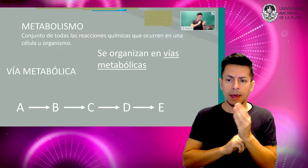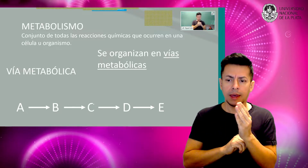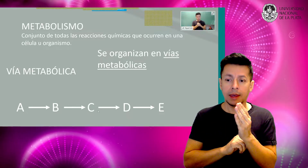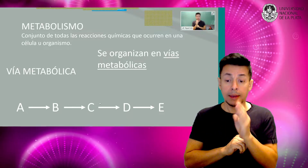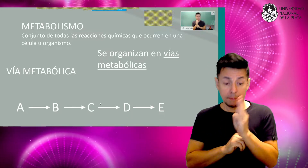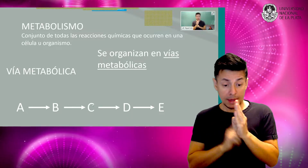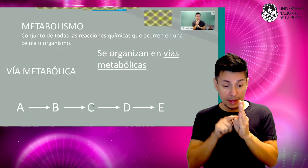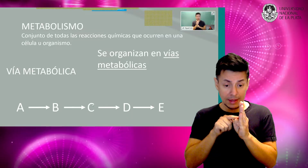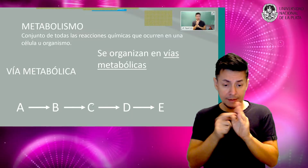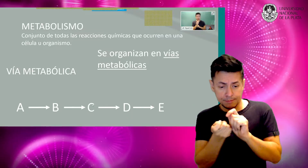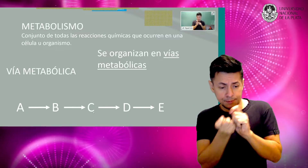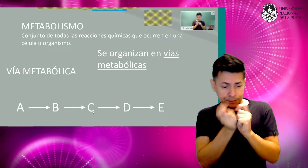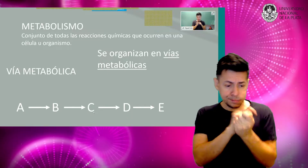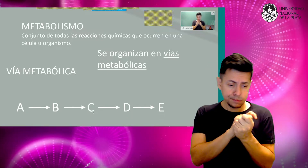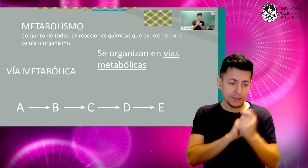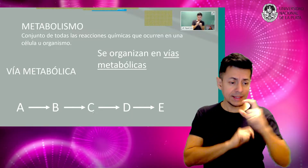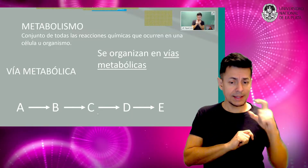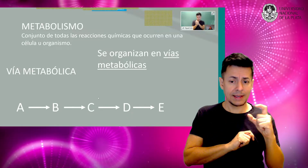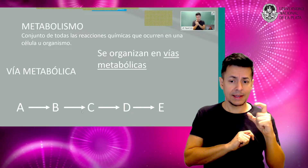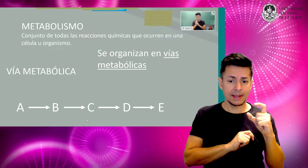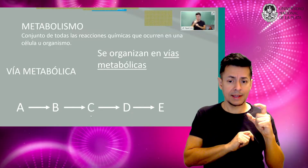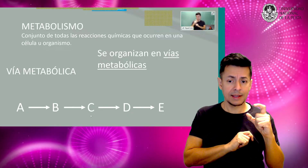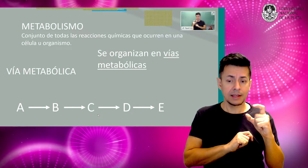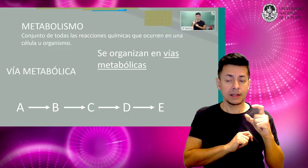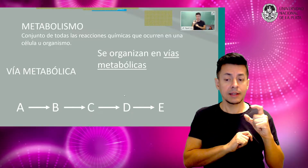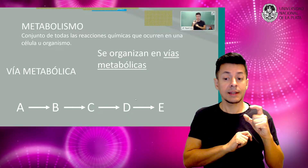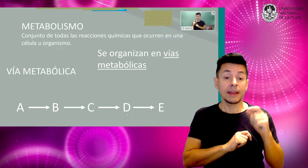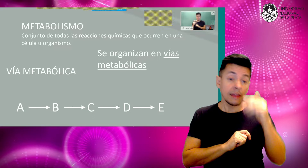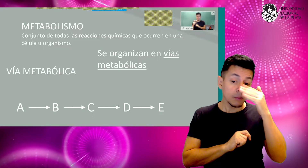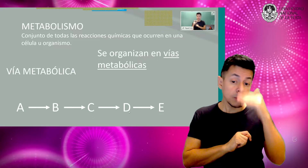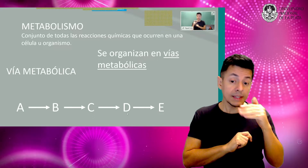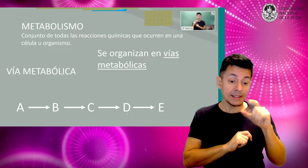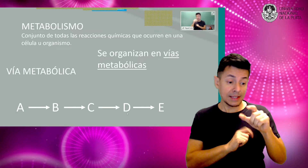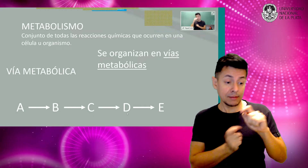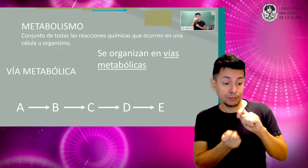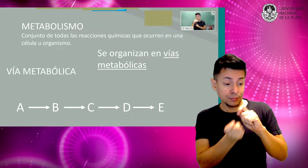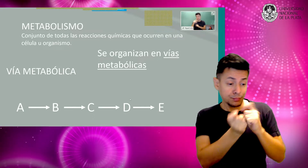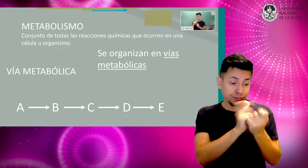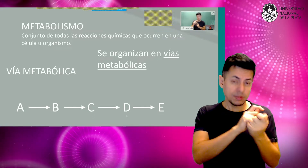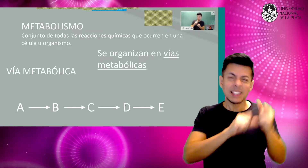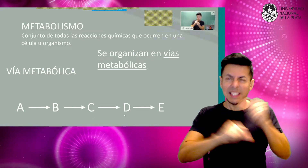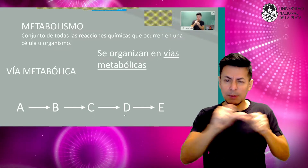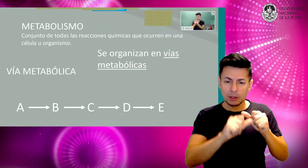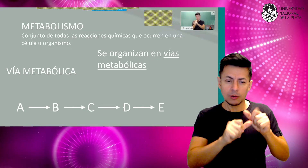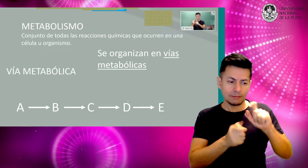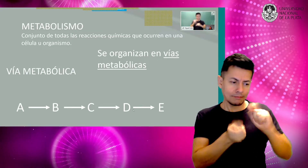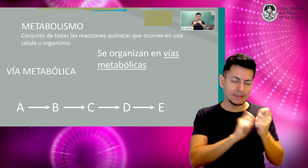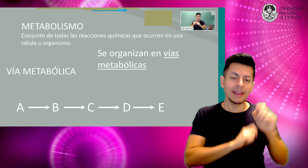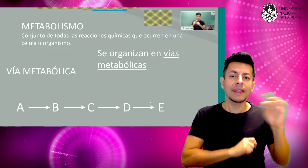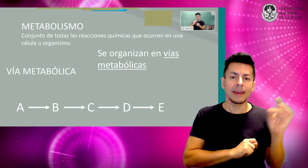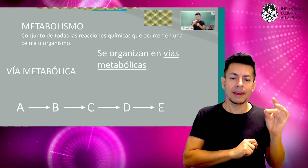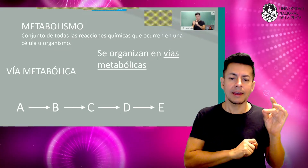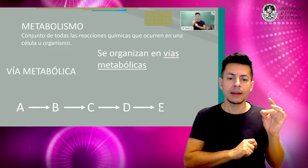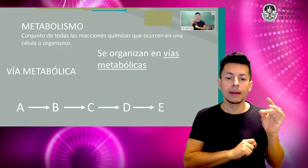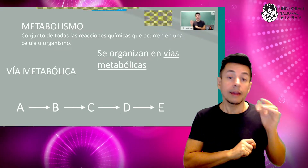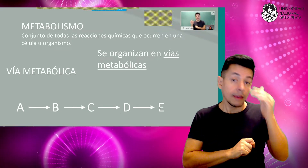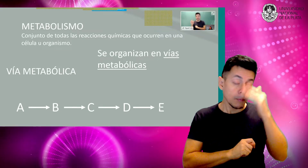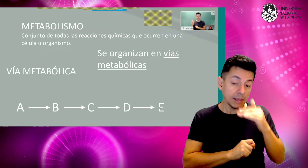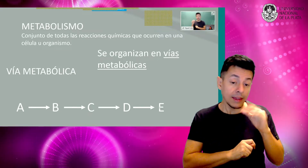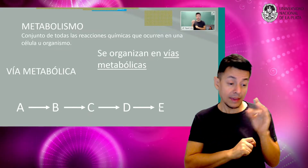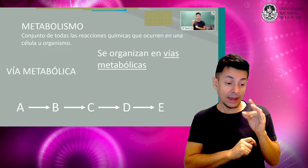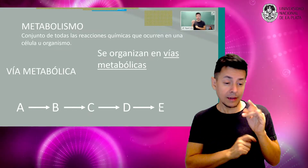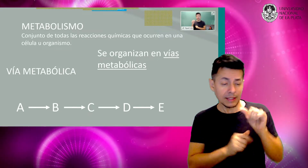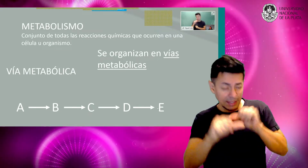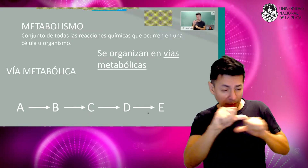se transforma químicamente en C, luego C se transforma químicamente en D, y para finalizar, D se transforma en